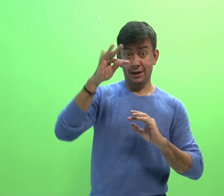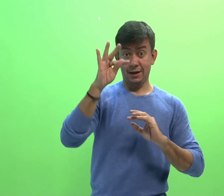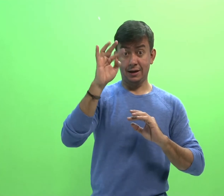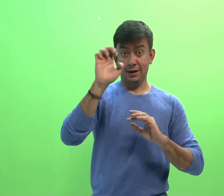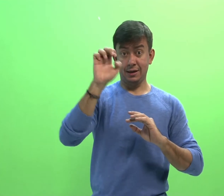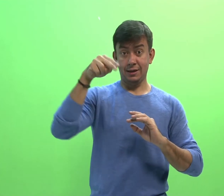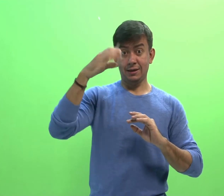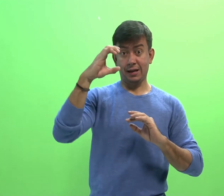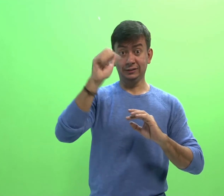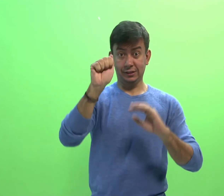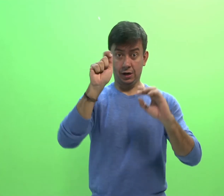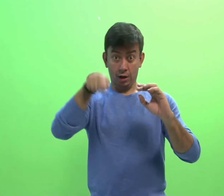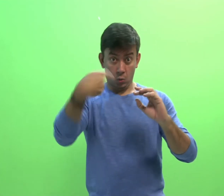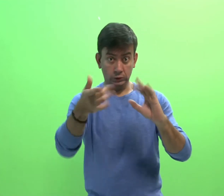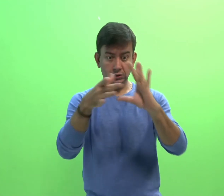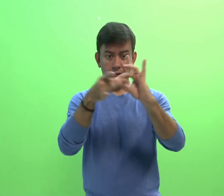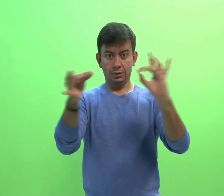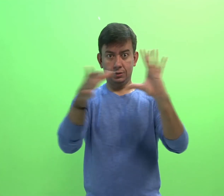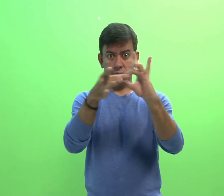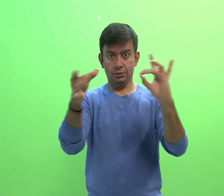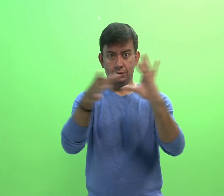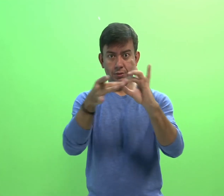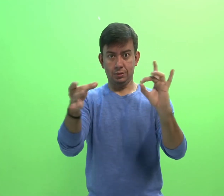teremos a formação da sentença.